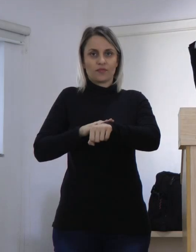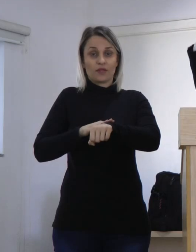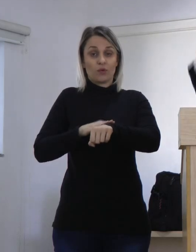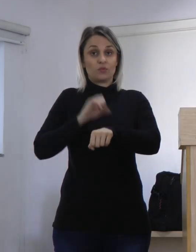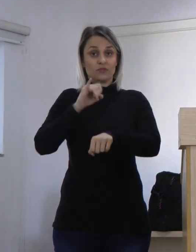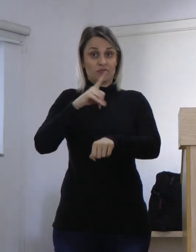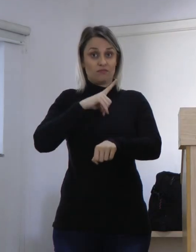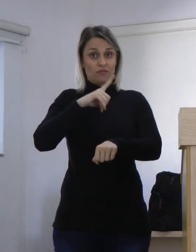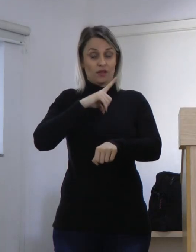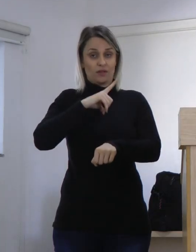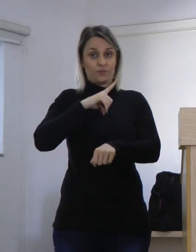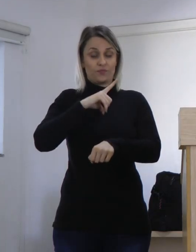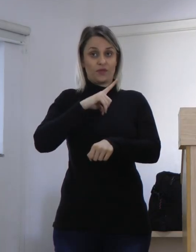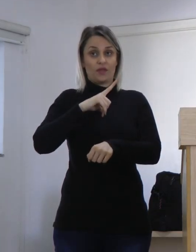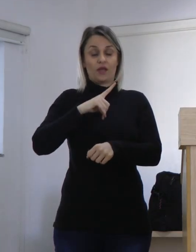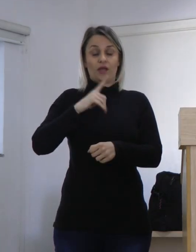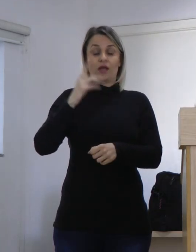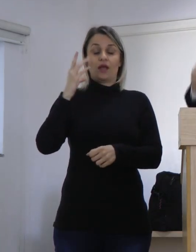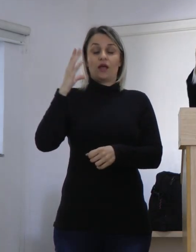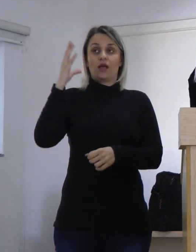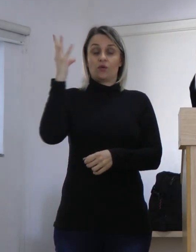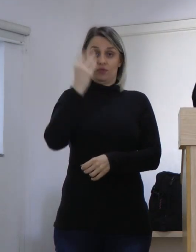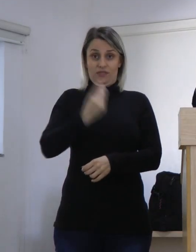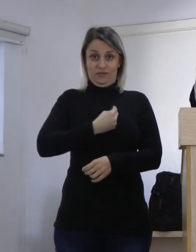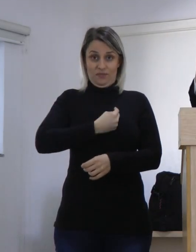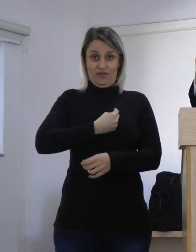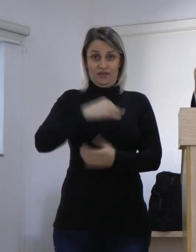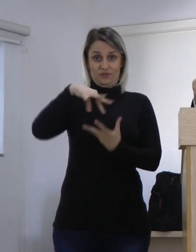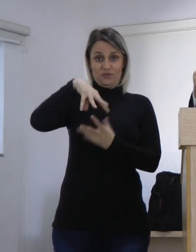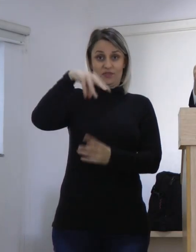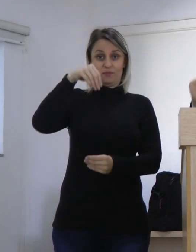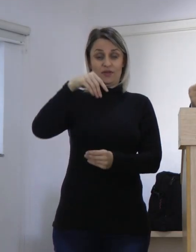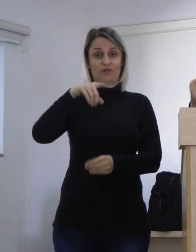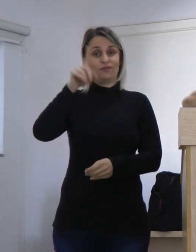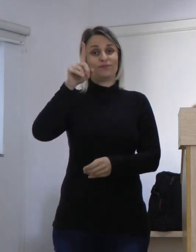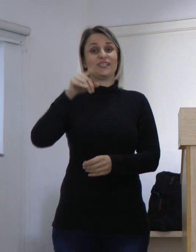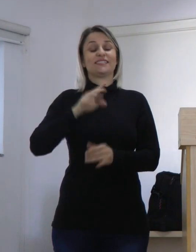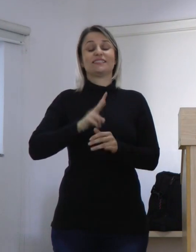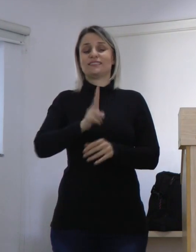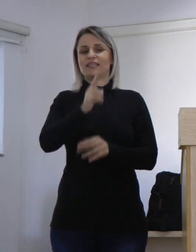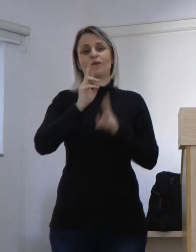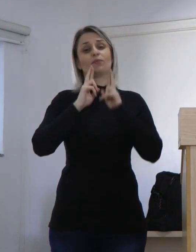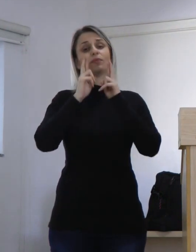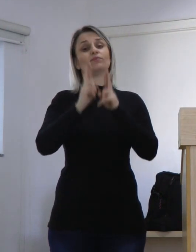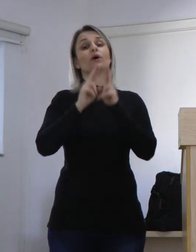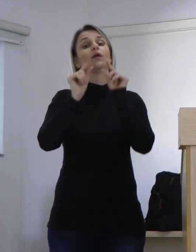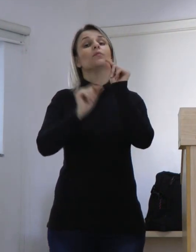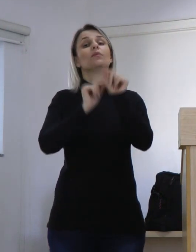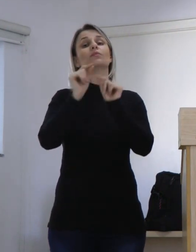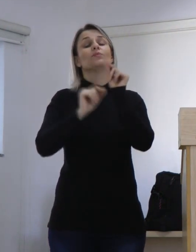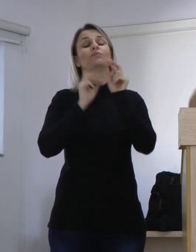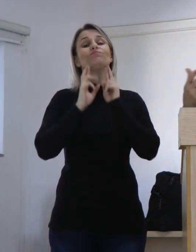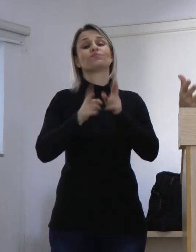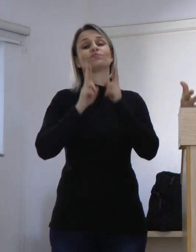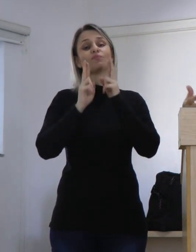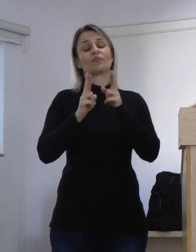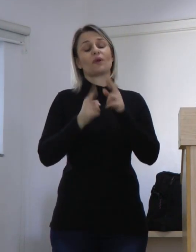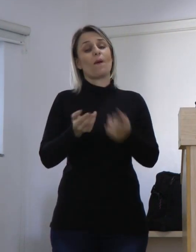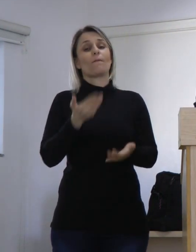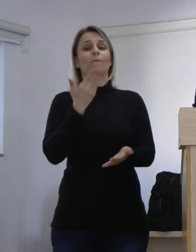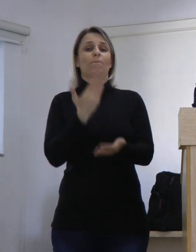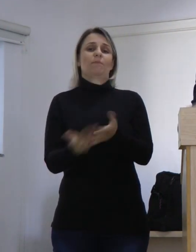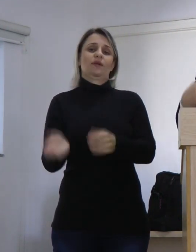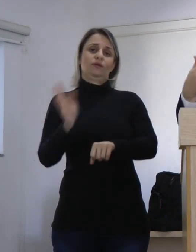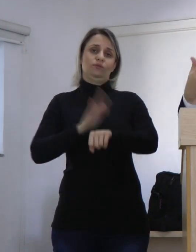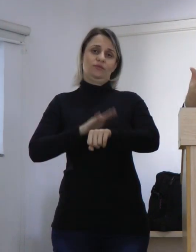a Chico Xavier foi a lamentação do tempo perdido aqui na Terra. Por que não fizeram